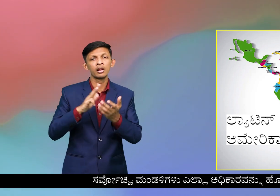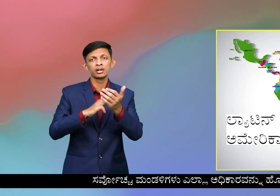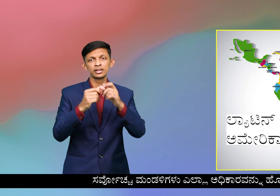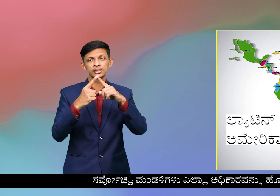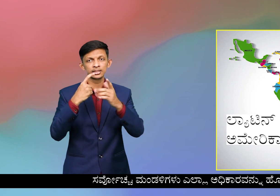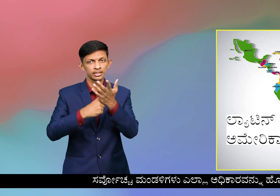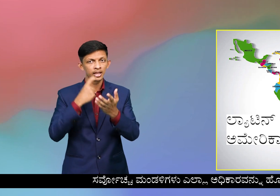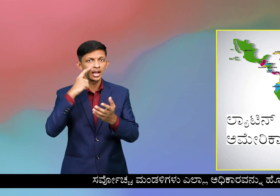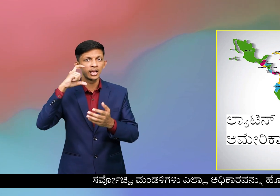ಅಧಿಕಾರವನ್ನು ಹೊಂದಿದ್ದವು.